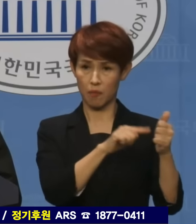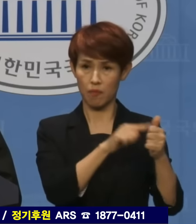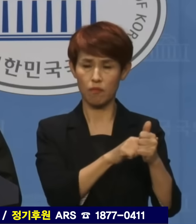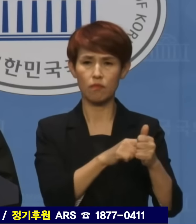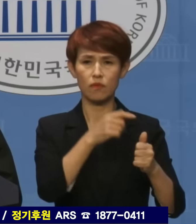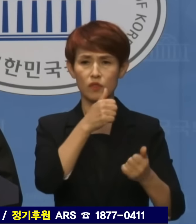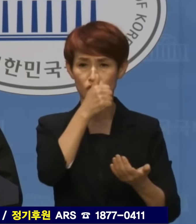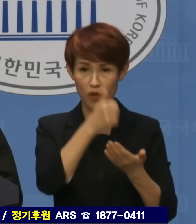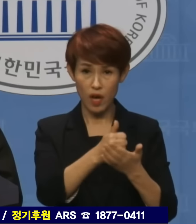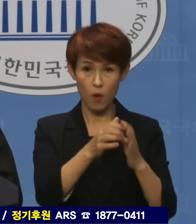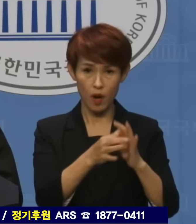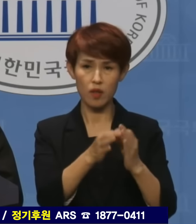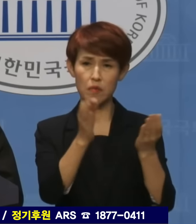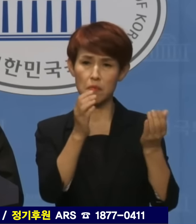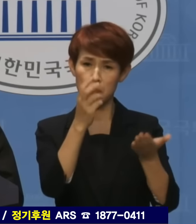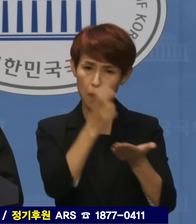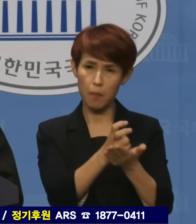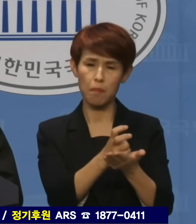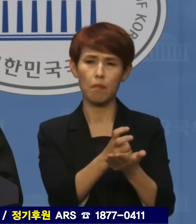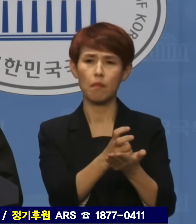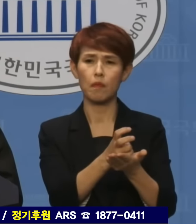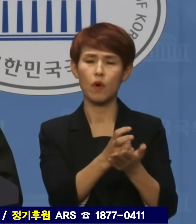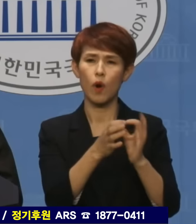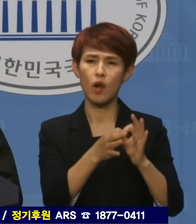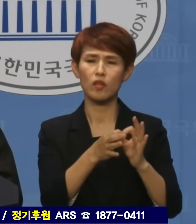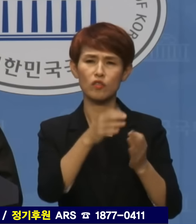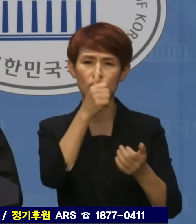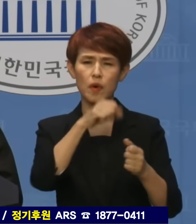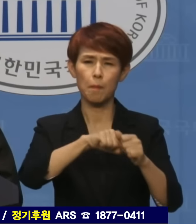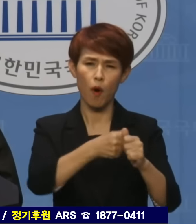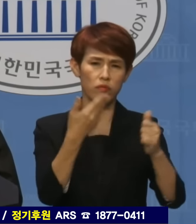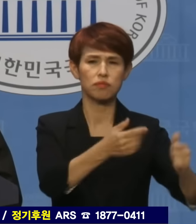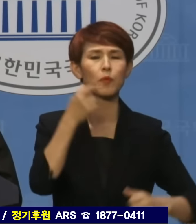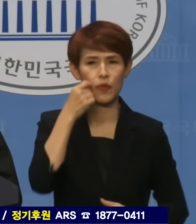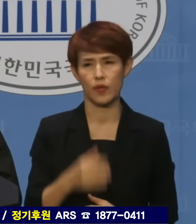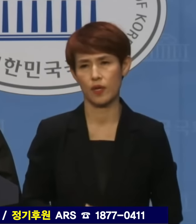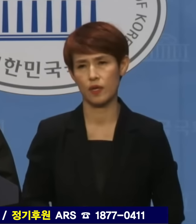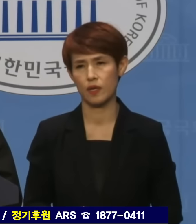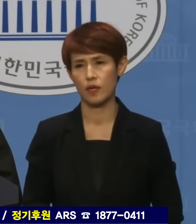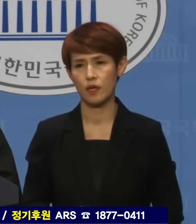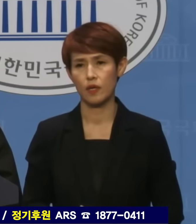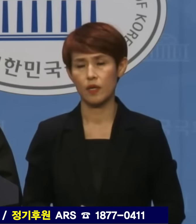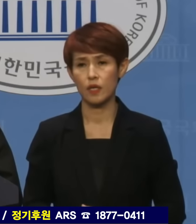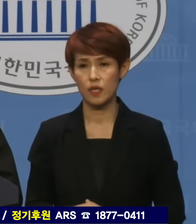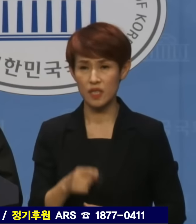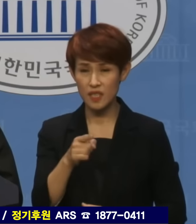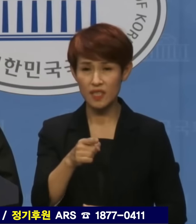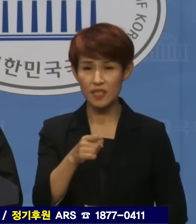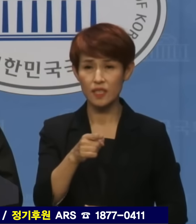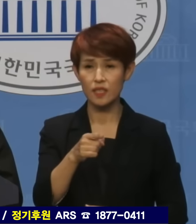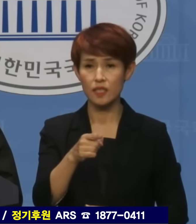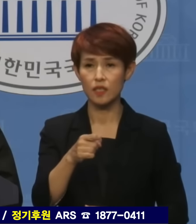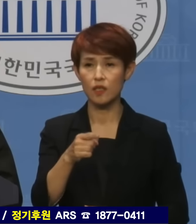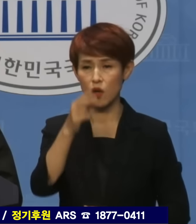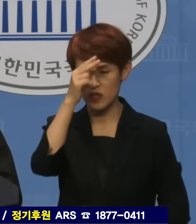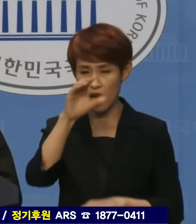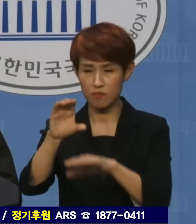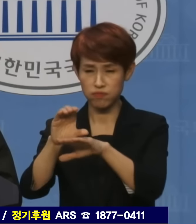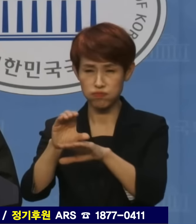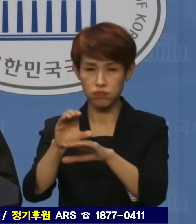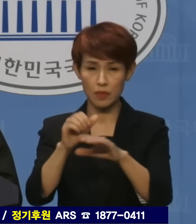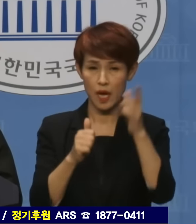됐습니다. 결국 민간인 불법 사찰 도구 D넷은 법 기술자들에게는